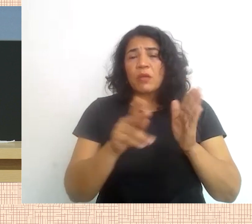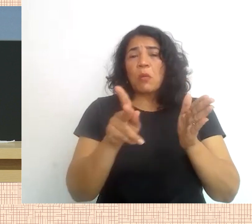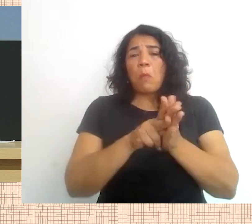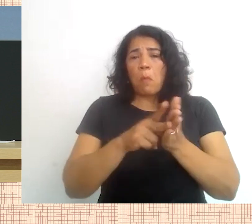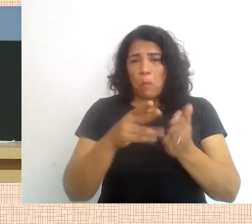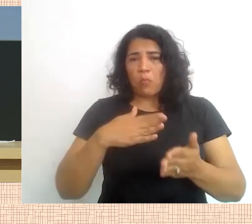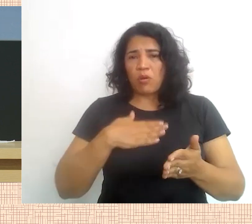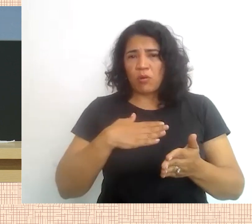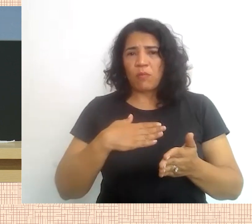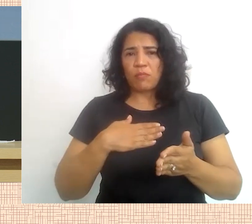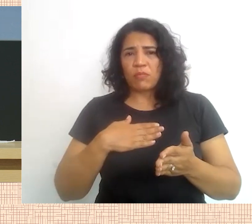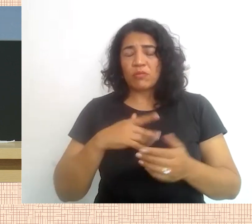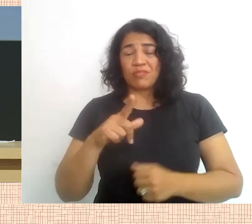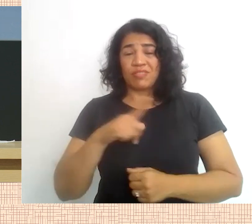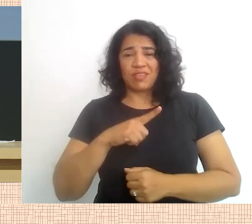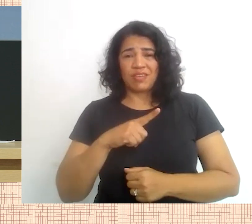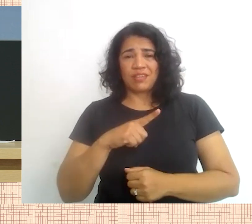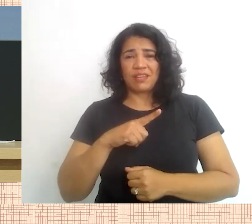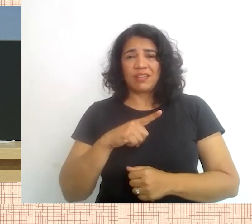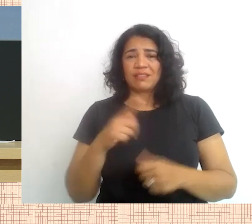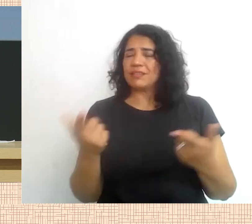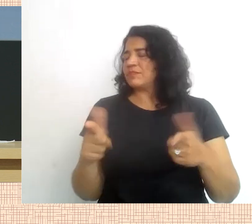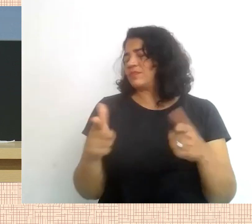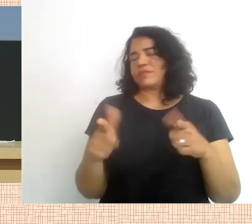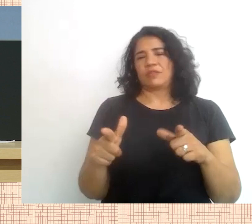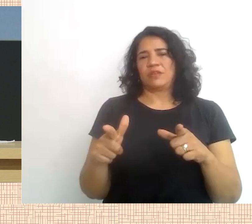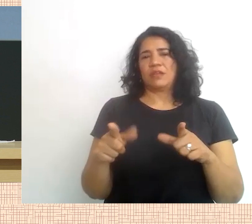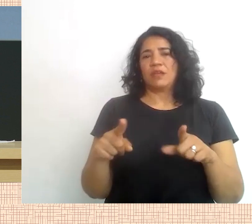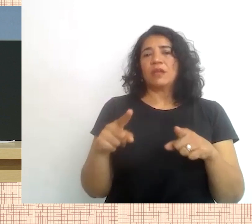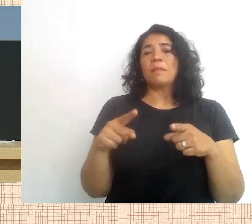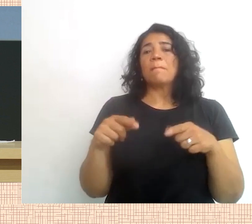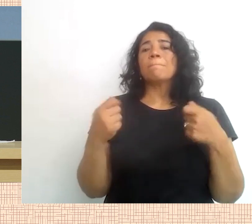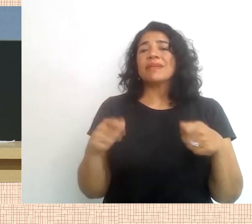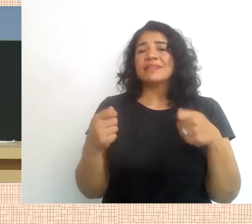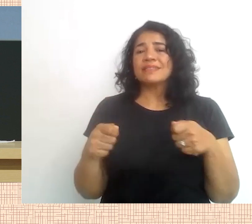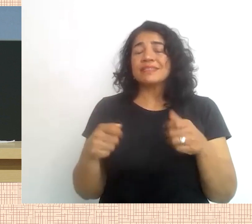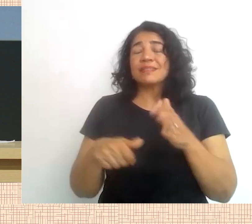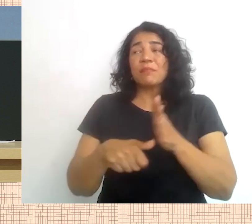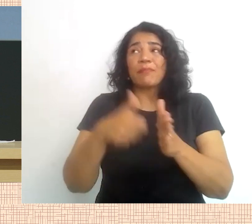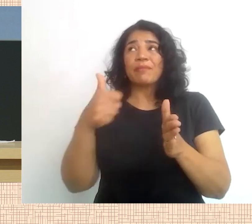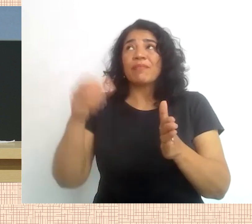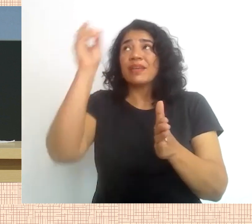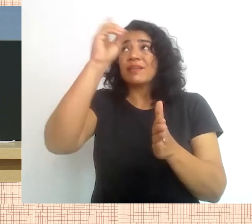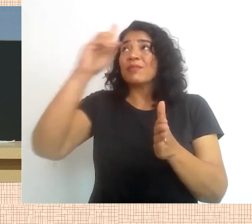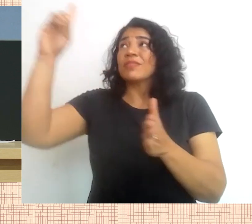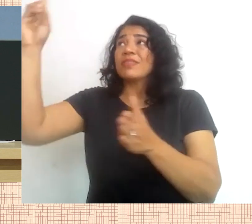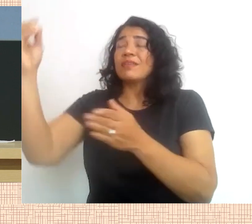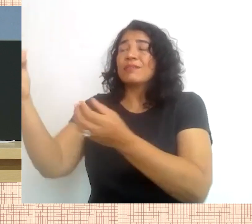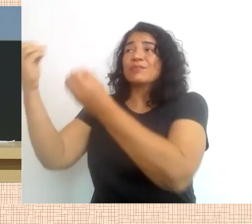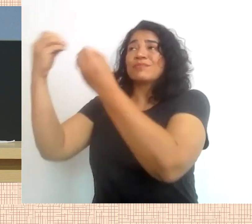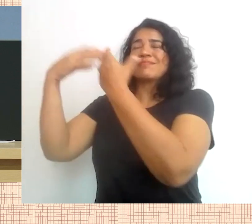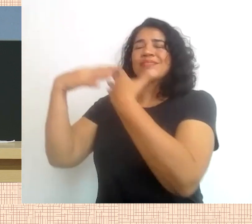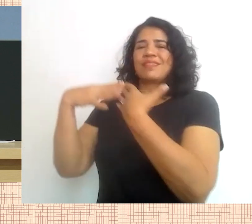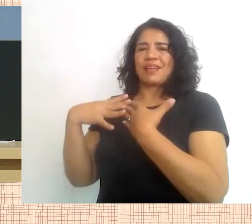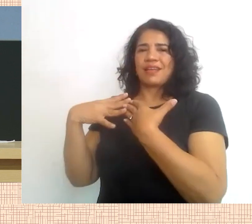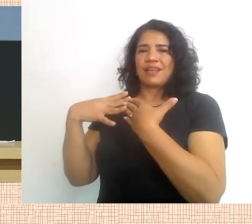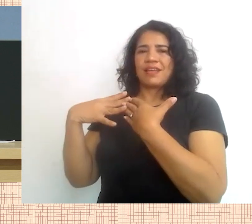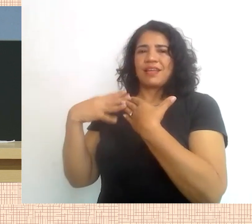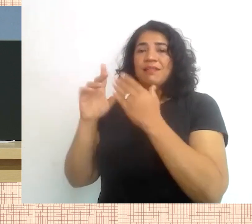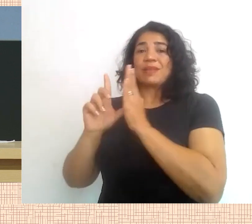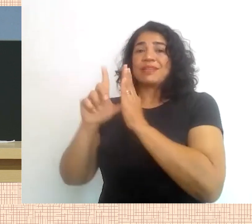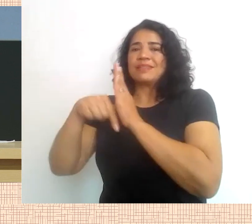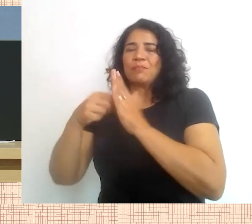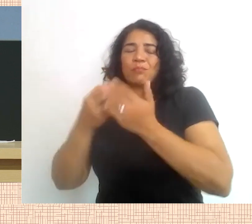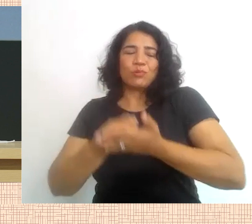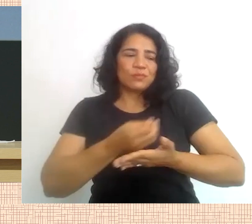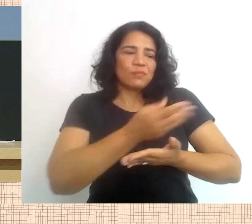lhe dar revelação. Segundo uma revelação me foi dado conhecer o mistério,